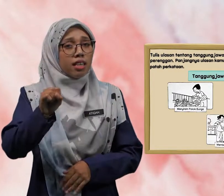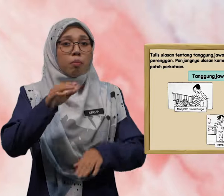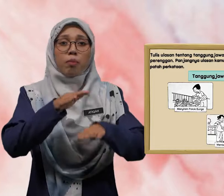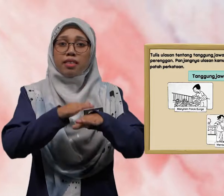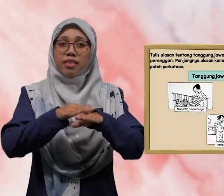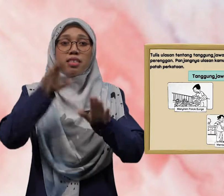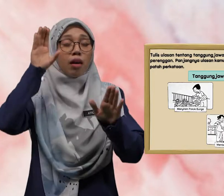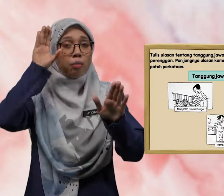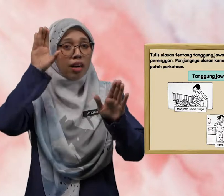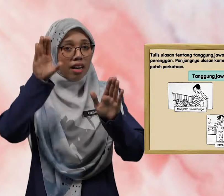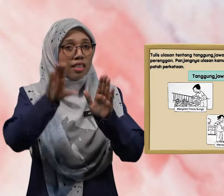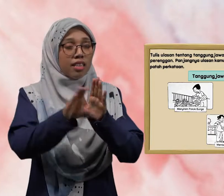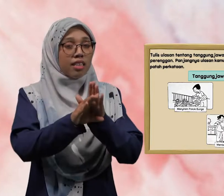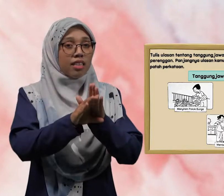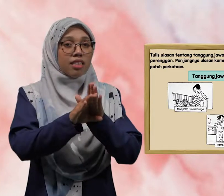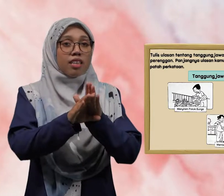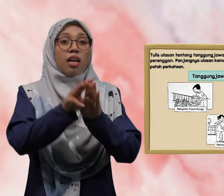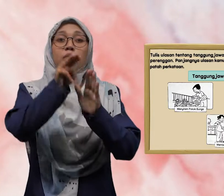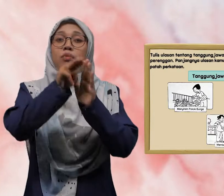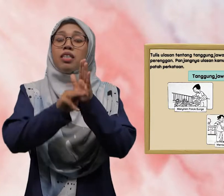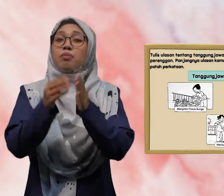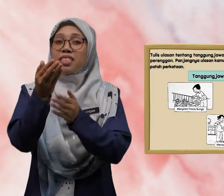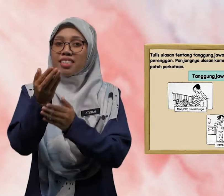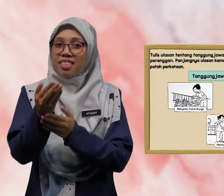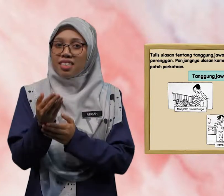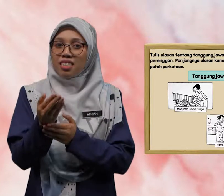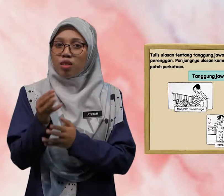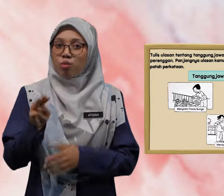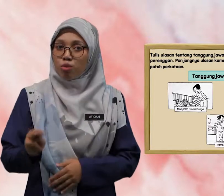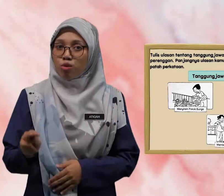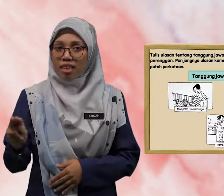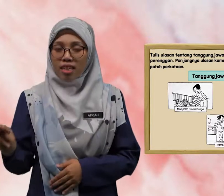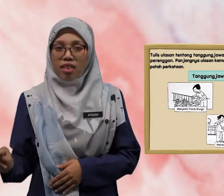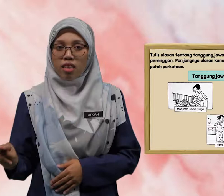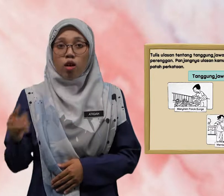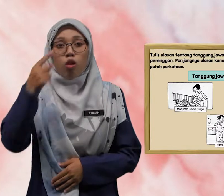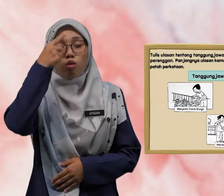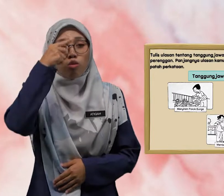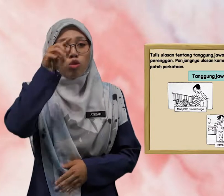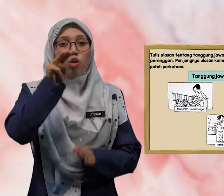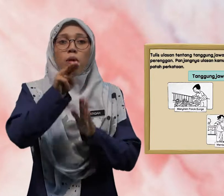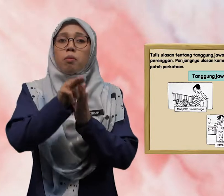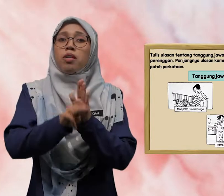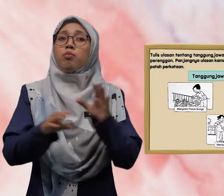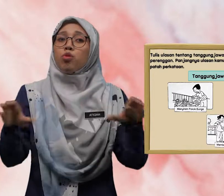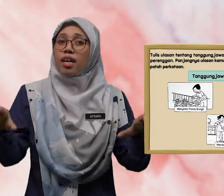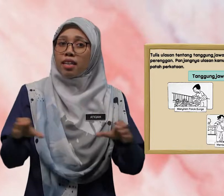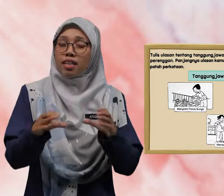pada gambar meminta murid untuk membuat